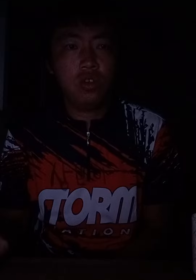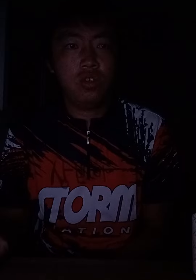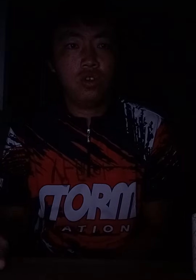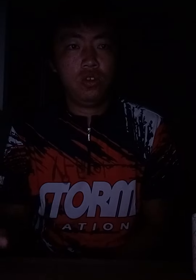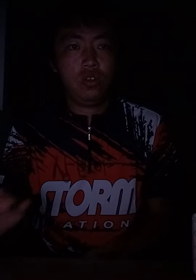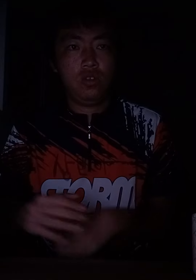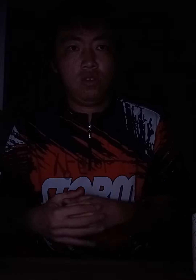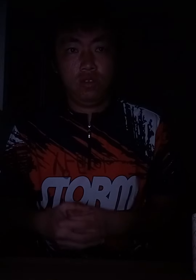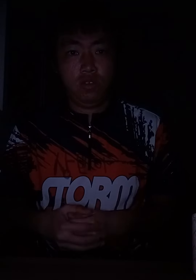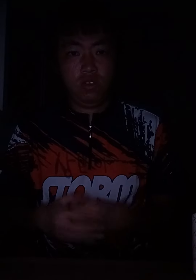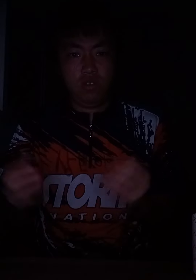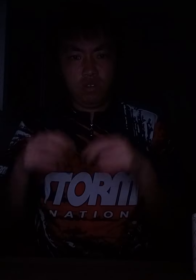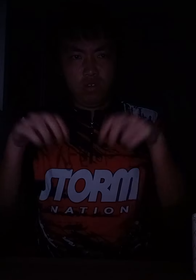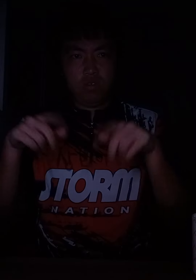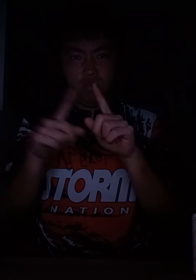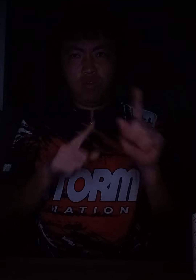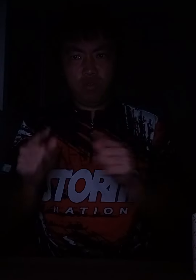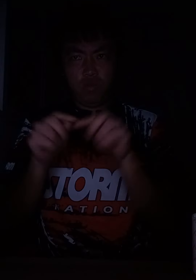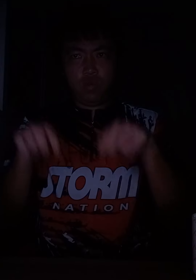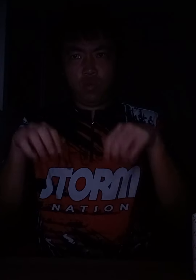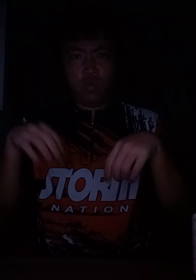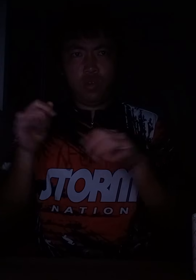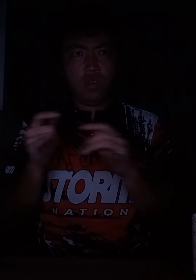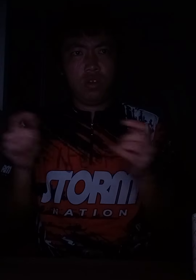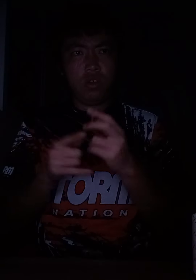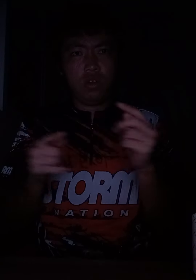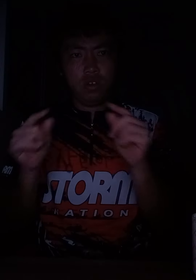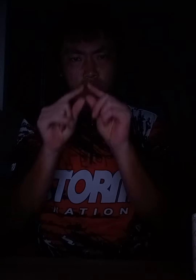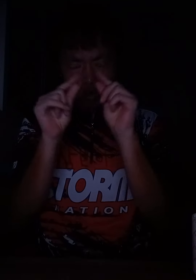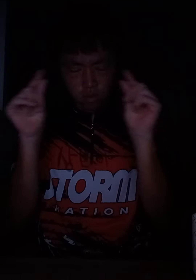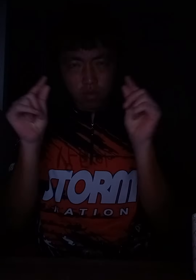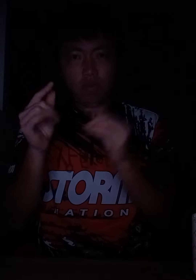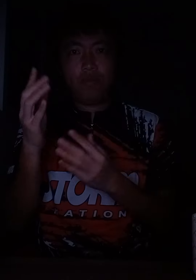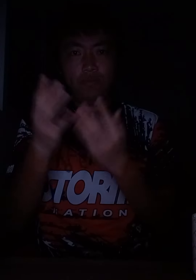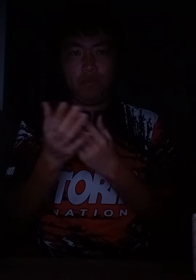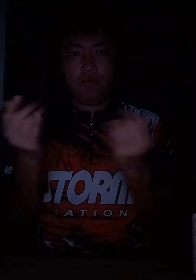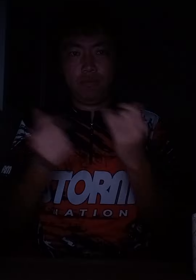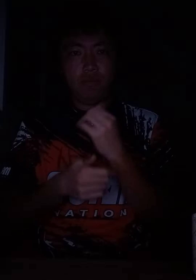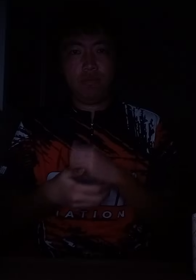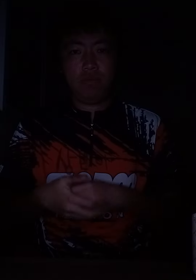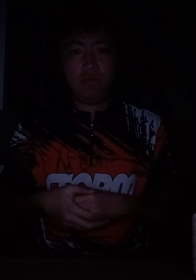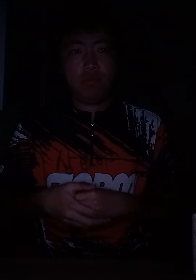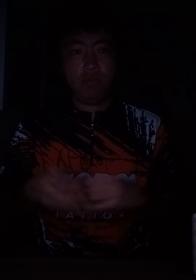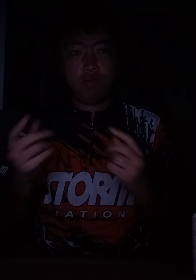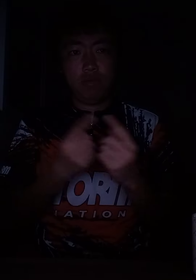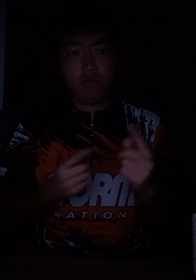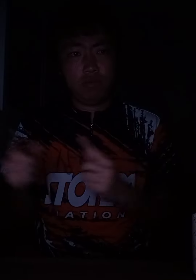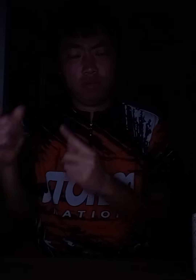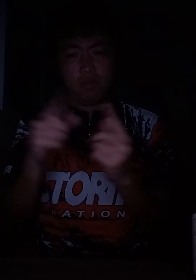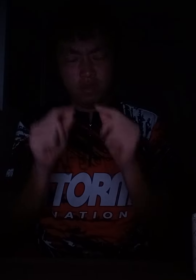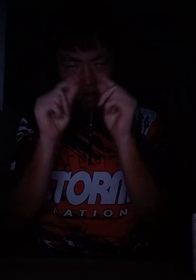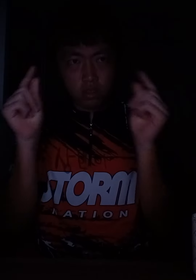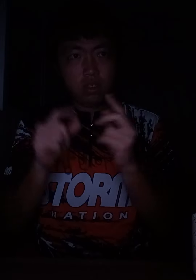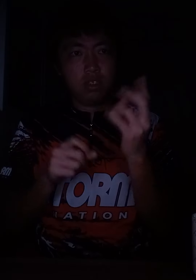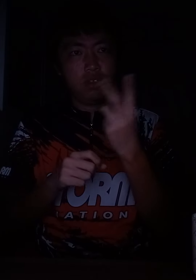이번과 같은 집중호우가 내려지면 정전 피해도 잇따릅니다. 하루 사이 접수된 정전 피해만 10,000건이